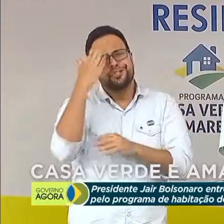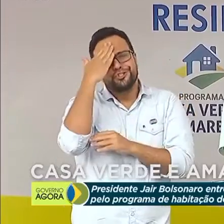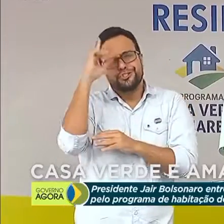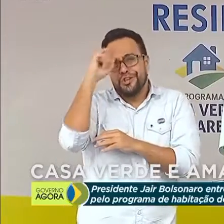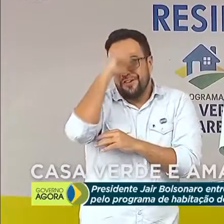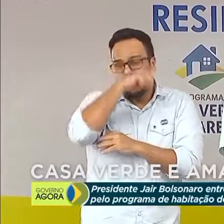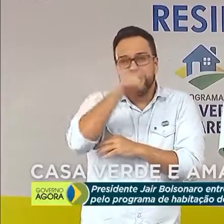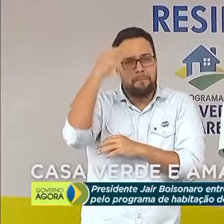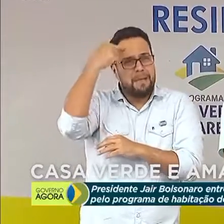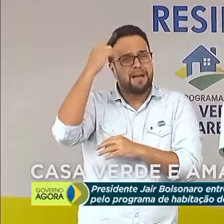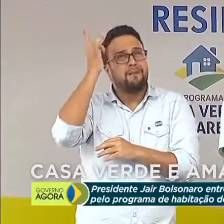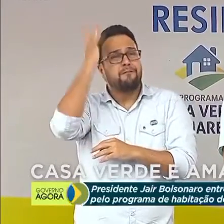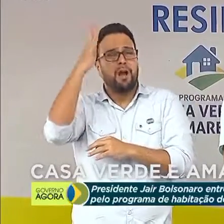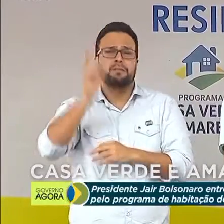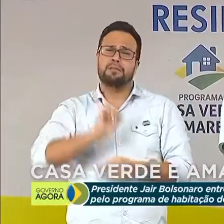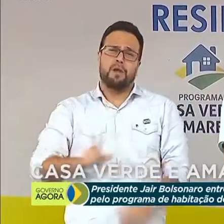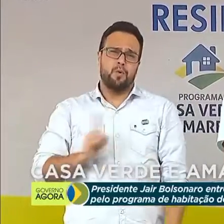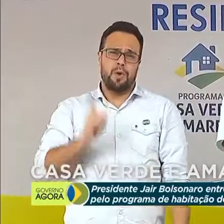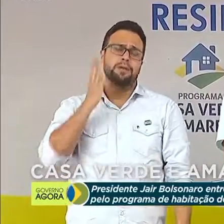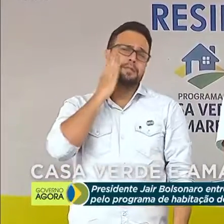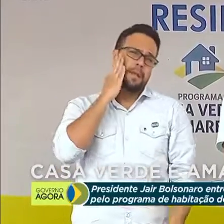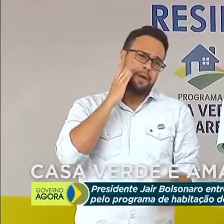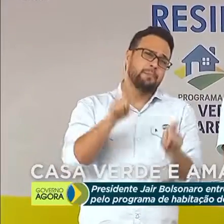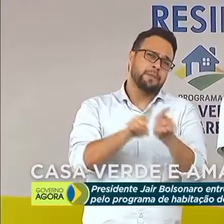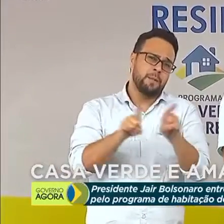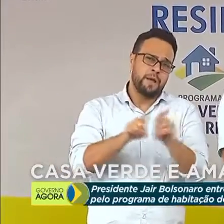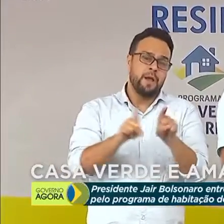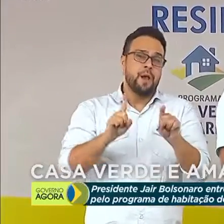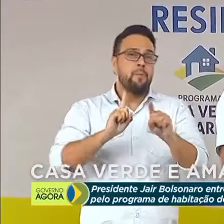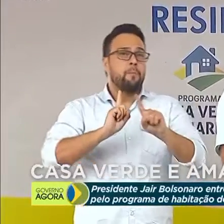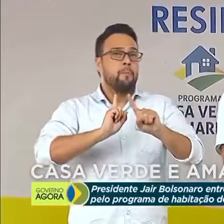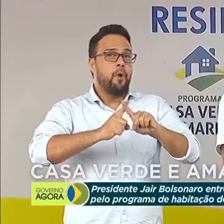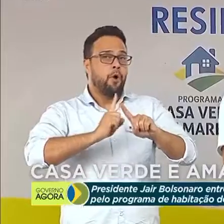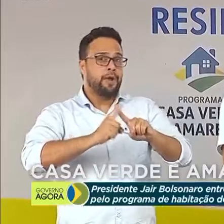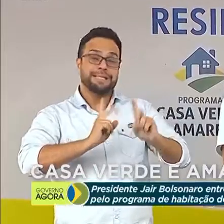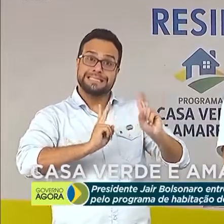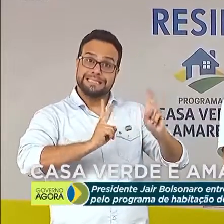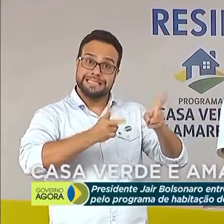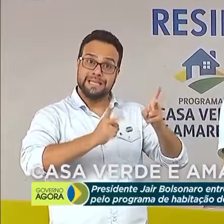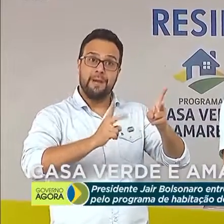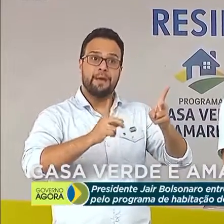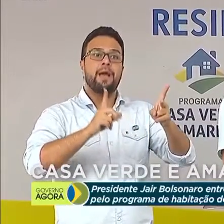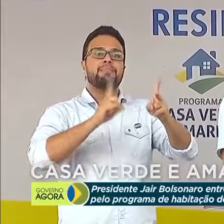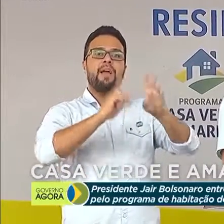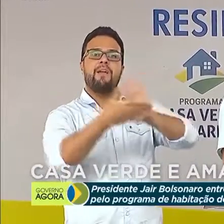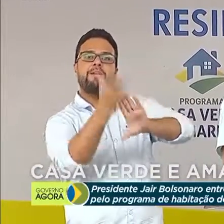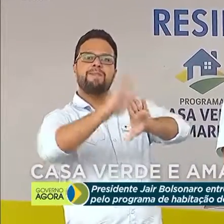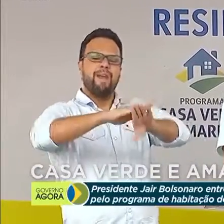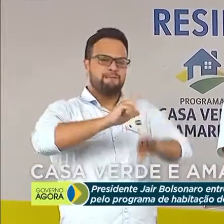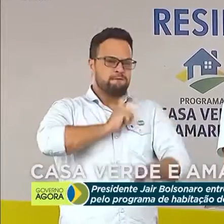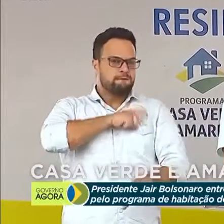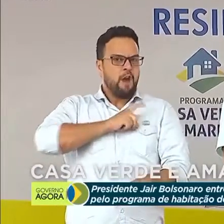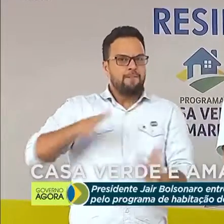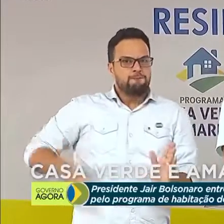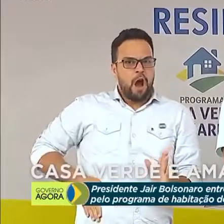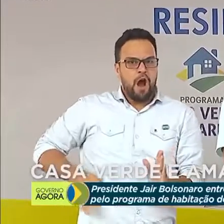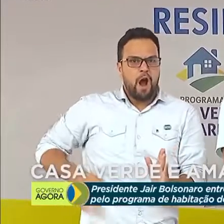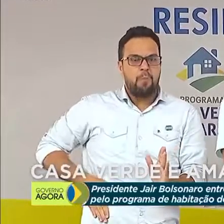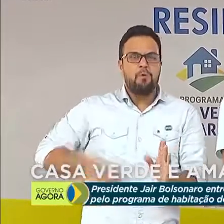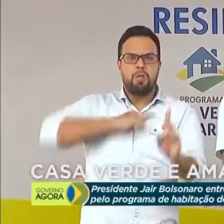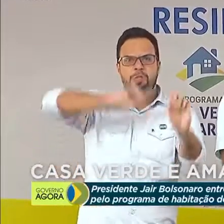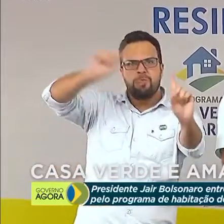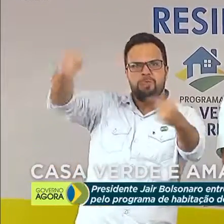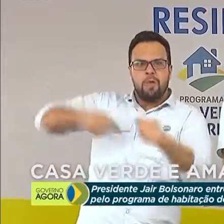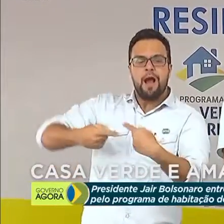Não vai ser fácil, sabemos também. Porque sempre tem alguém picareta, vagabundo,